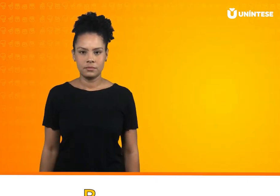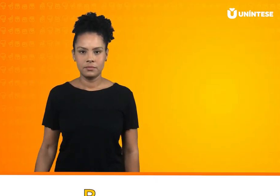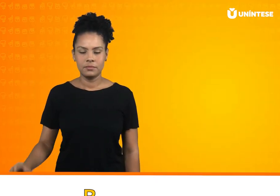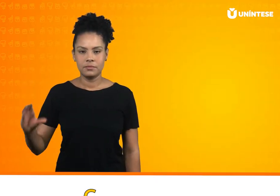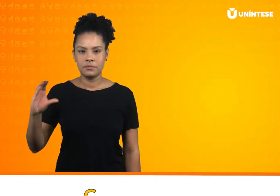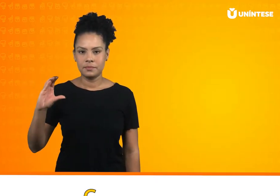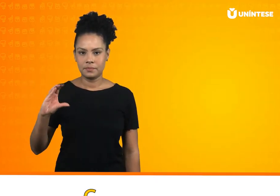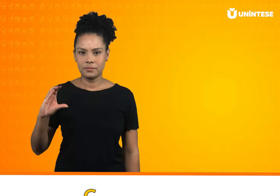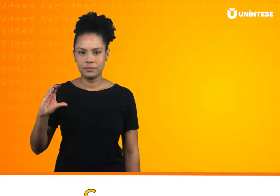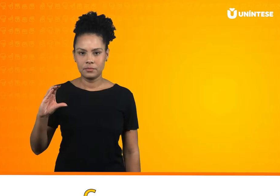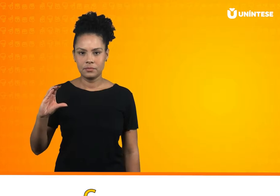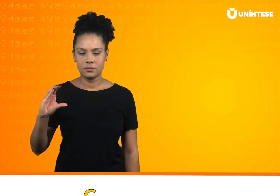C